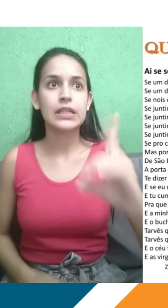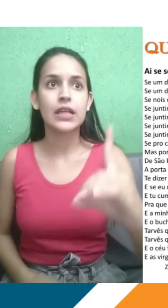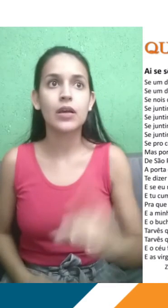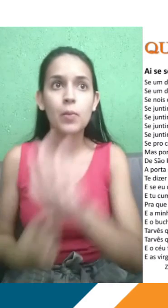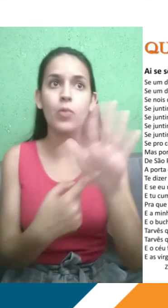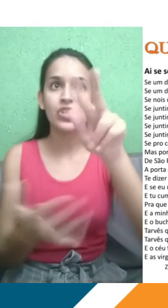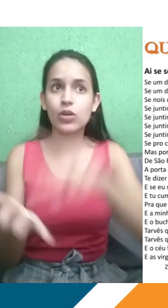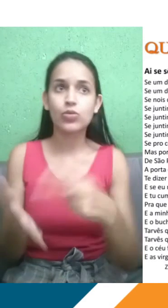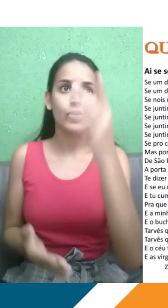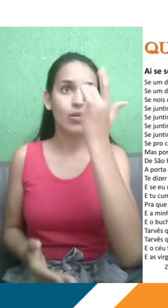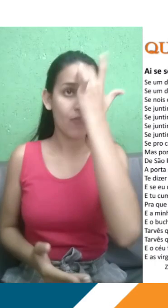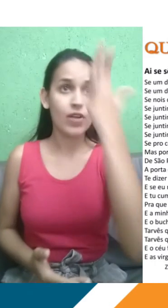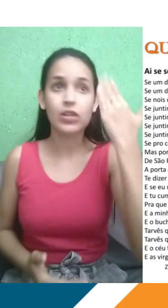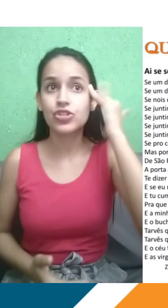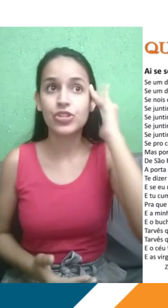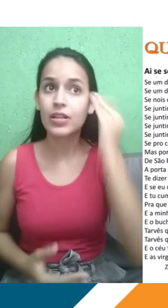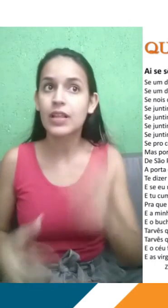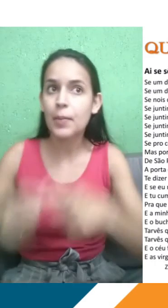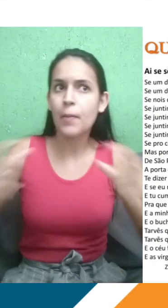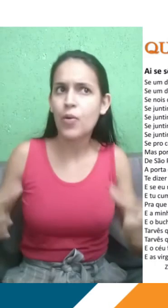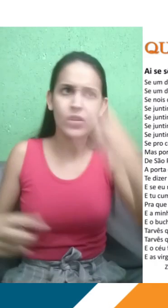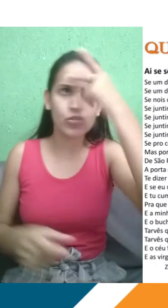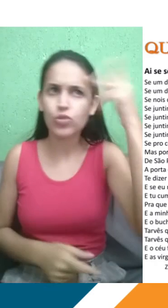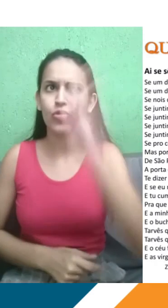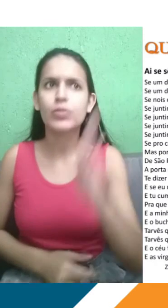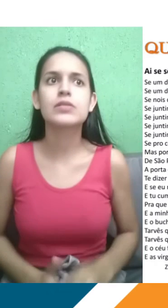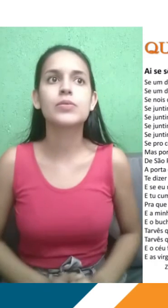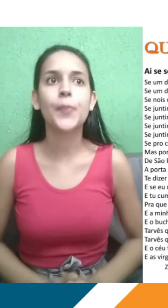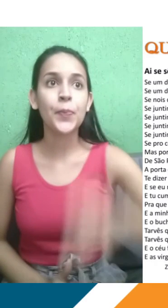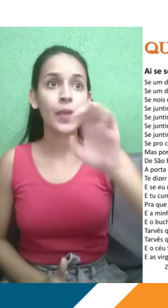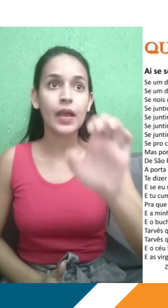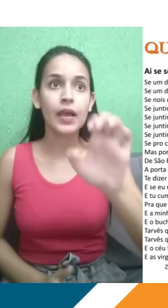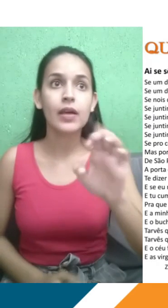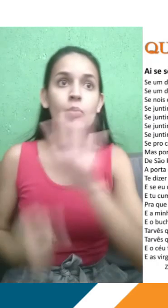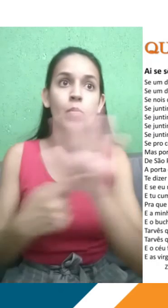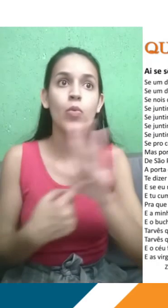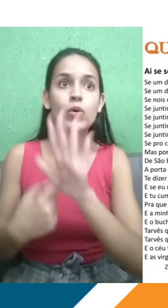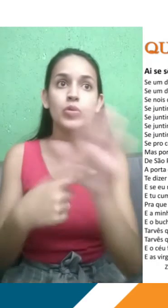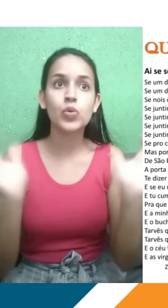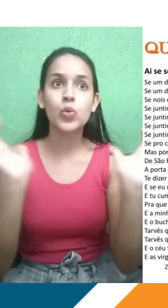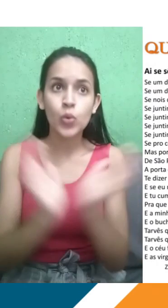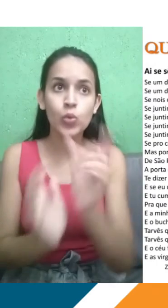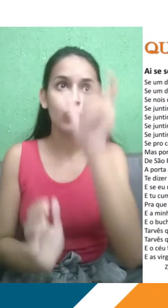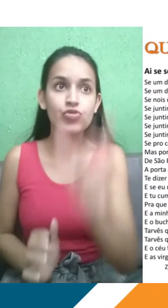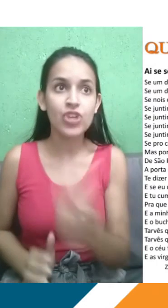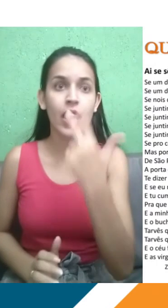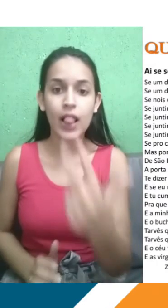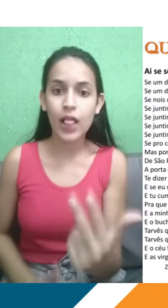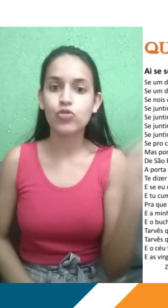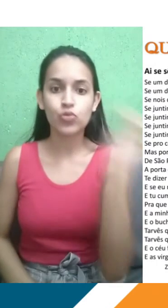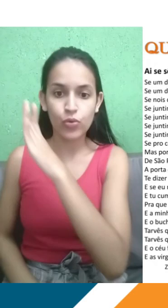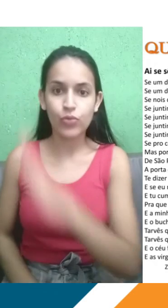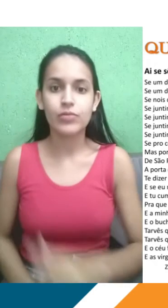o cotidiano nordestino. Logo, por ser uma forma popular de se fazer literatura, é possível observar